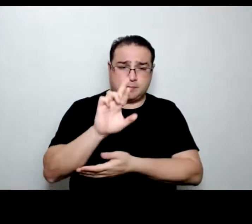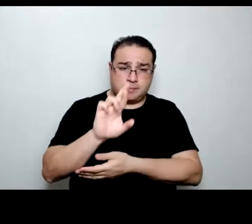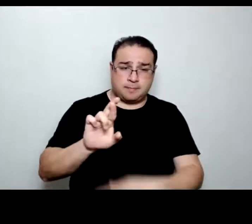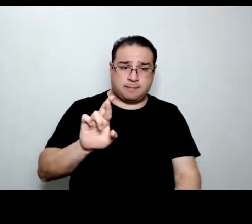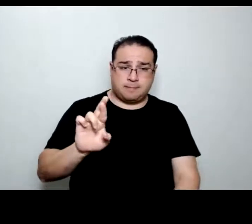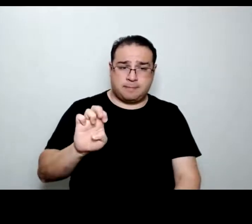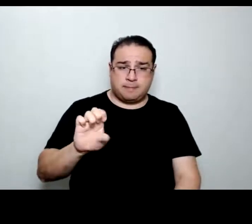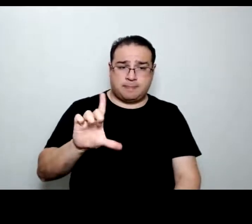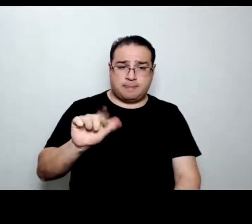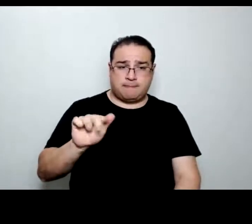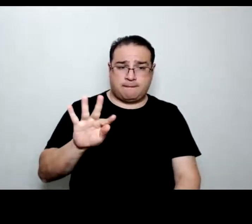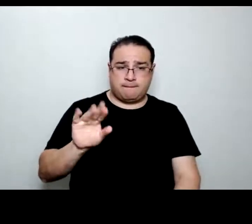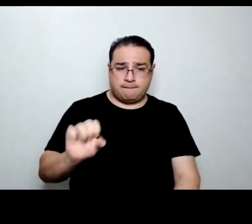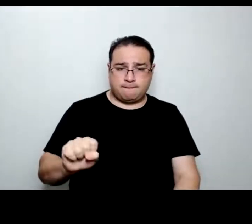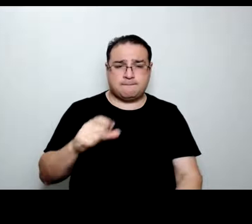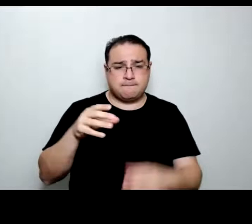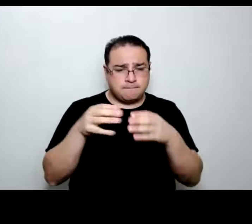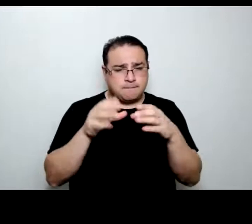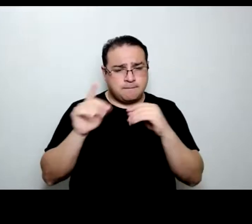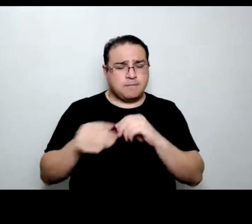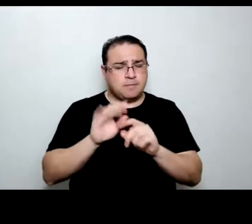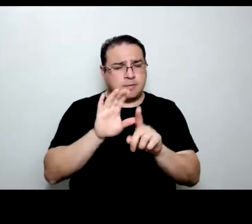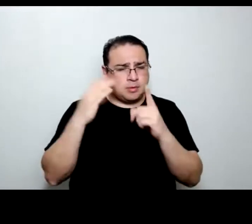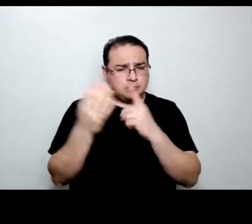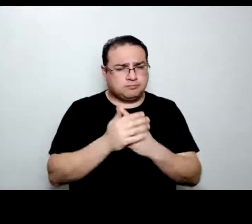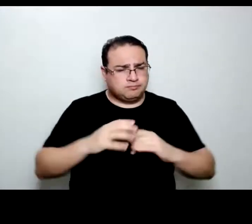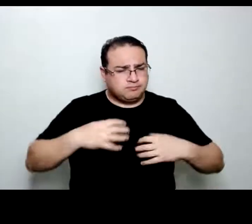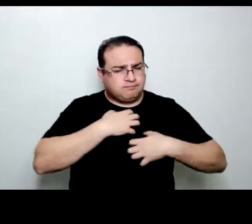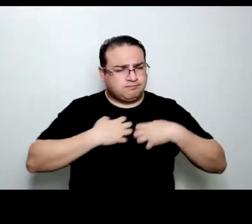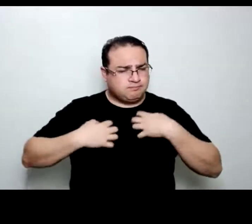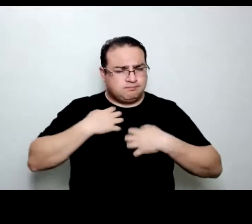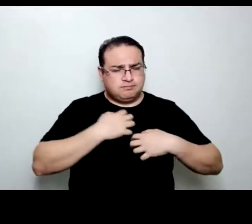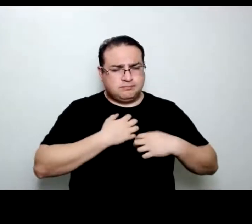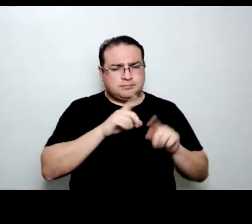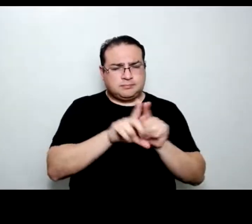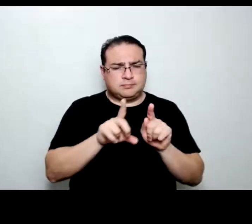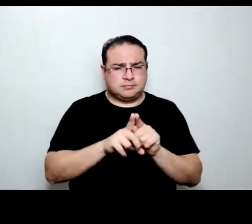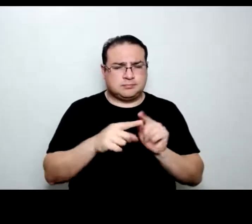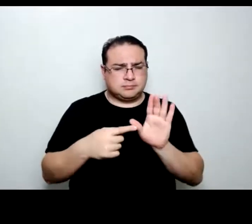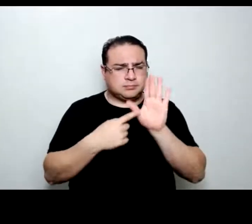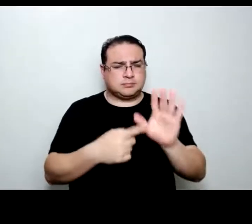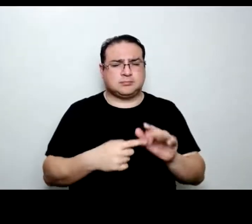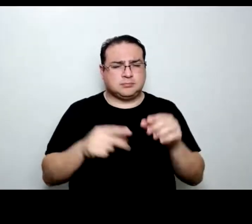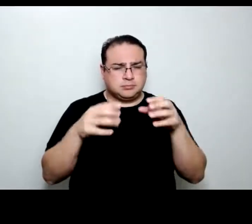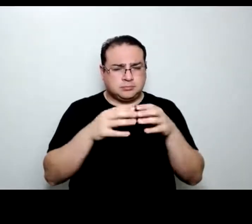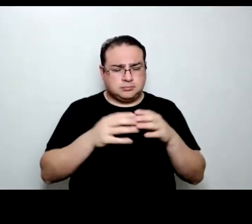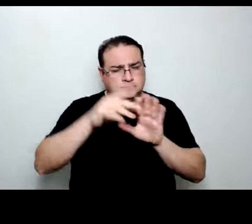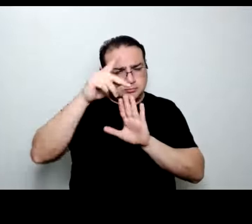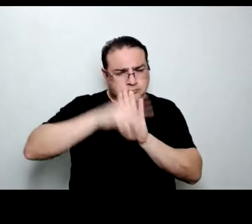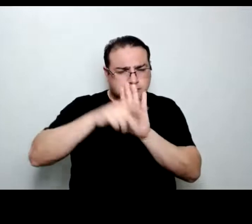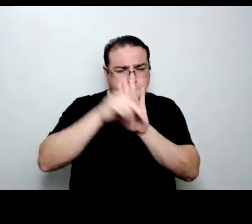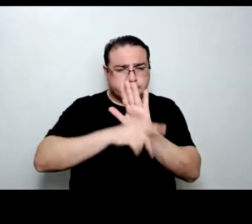né, parte dessas comunidades se sentiu frustrada nas suas demandas aos projetos